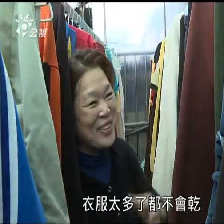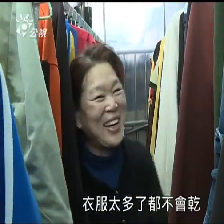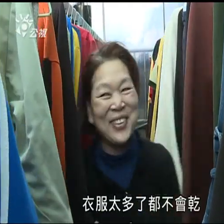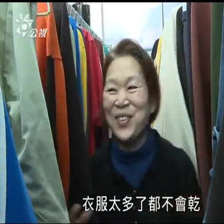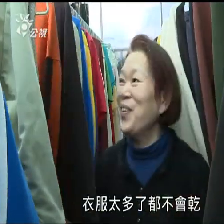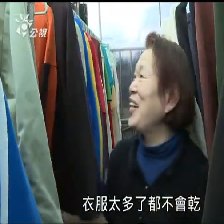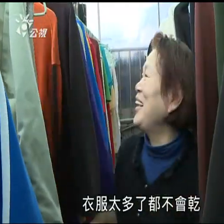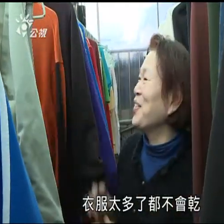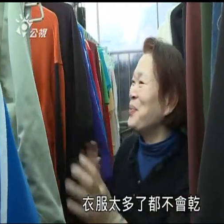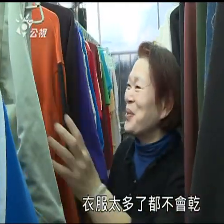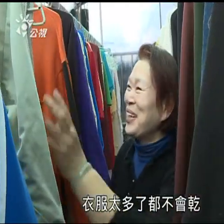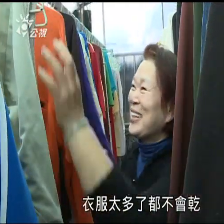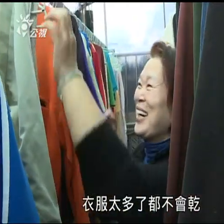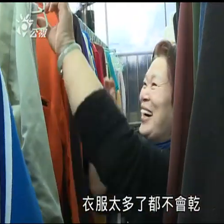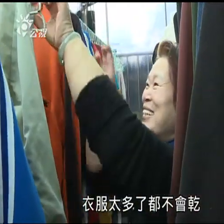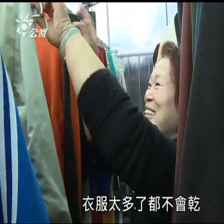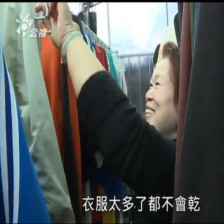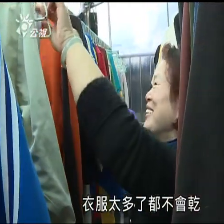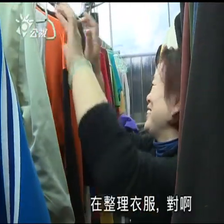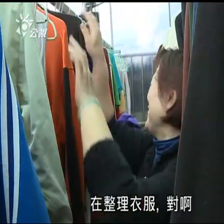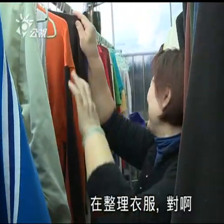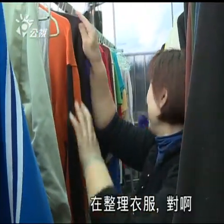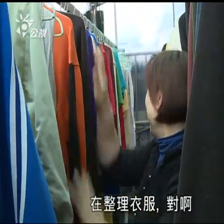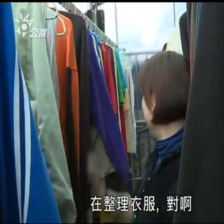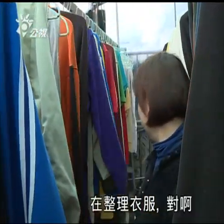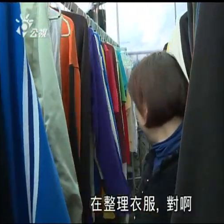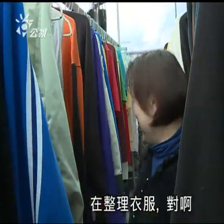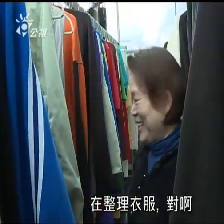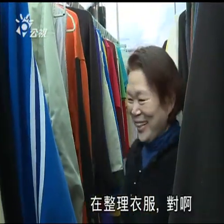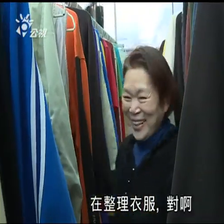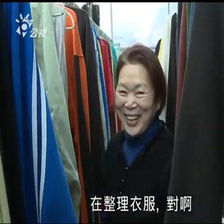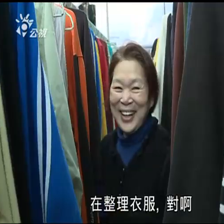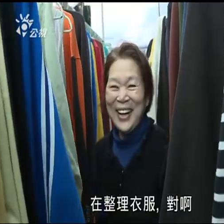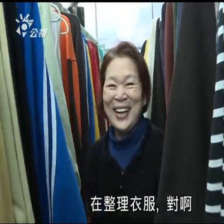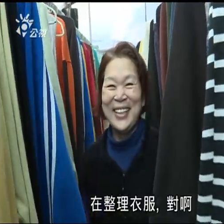太多啦，都不会干，在整理衣服。哎呀，